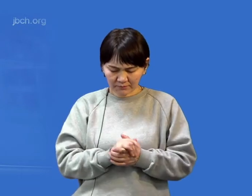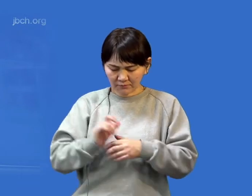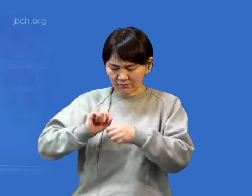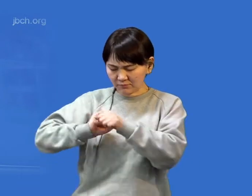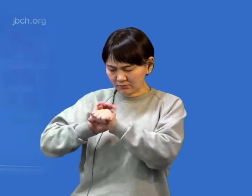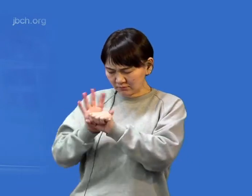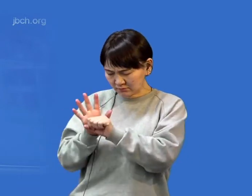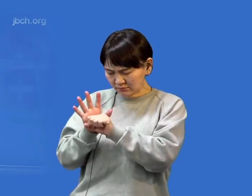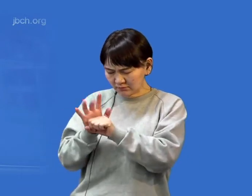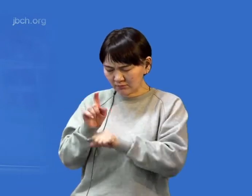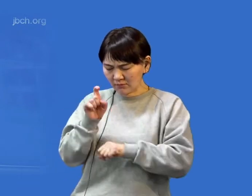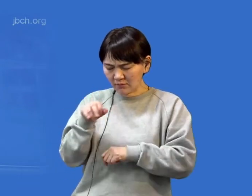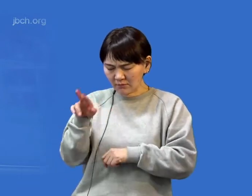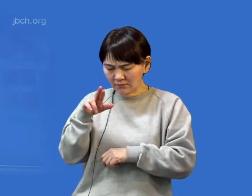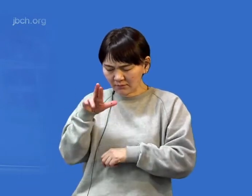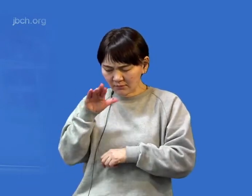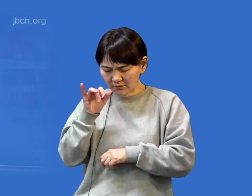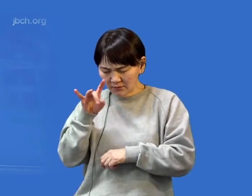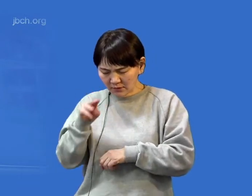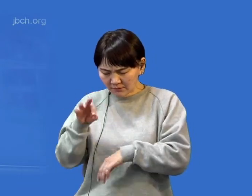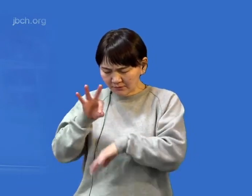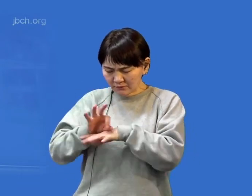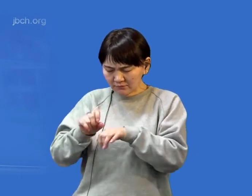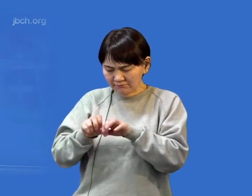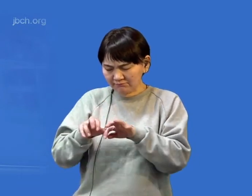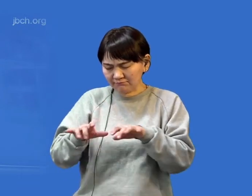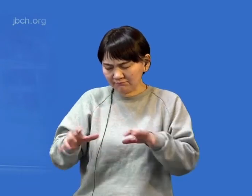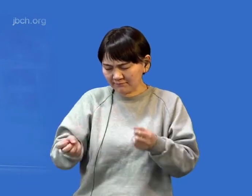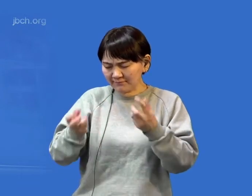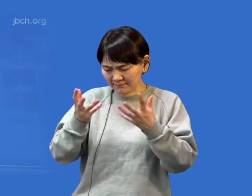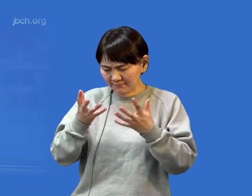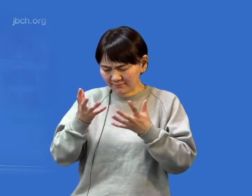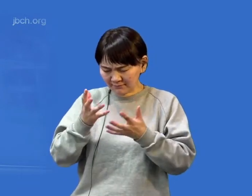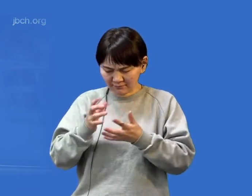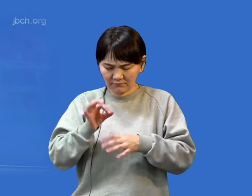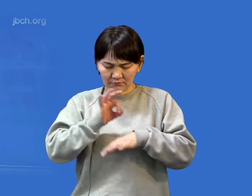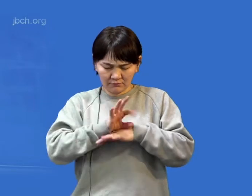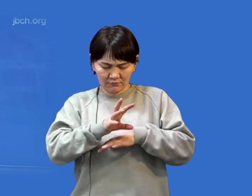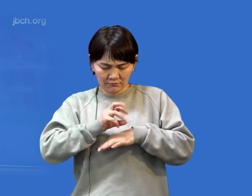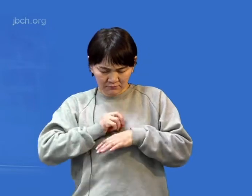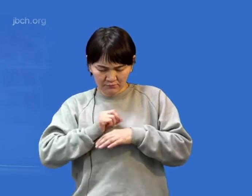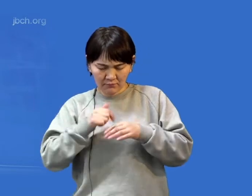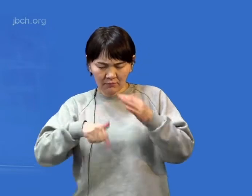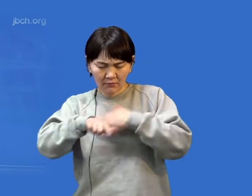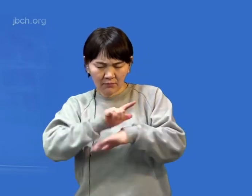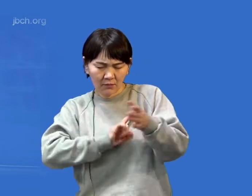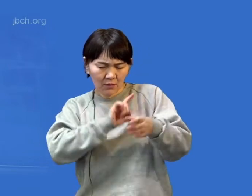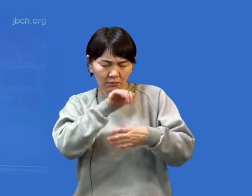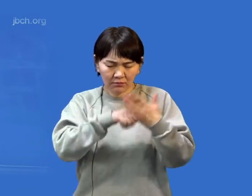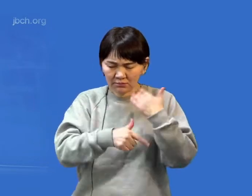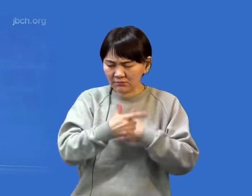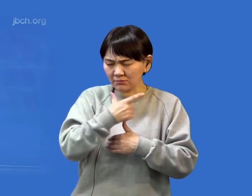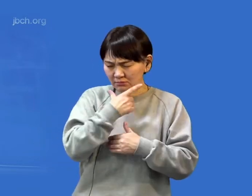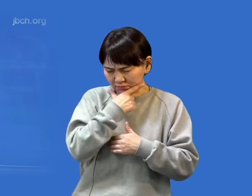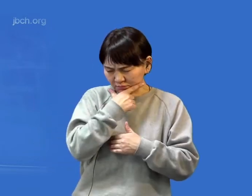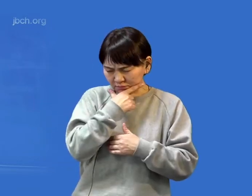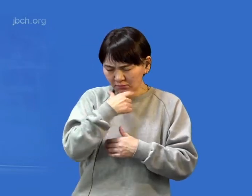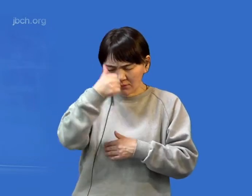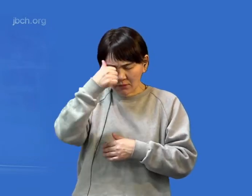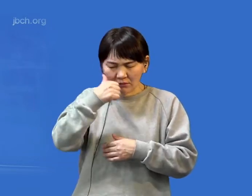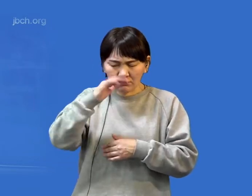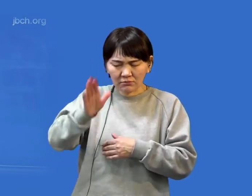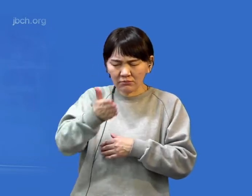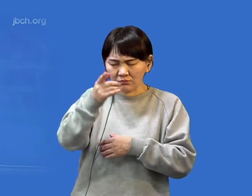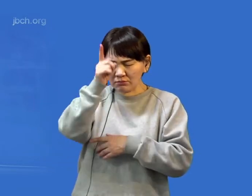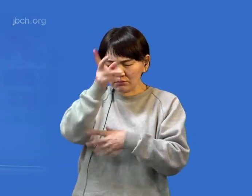Коронагийн халдвар төвчнөөс болоод хамт та оролцож чадахгүй байгаа ахан дүүс нарыг байгаа газар бүр дээр нь эзэнтэй хамт байгаа гэдэгт